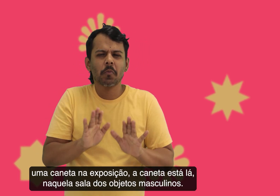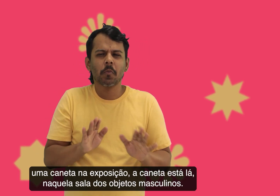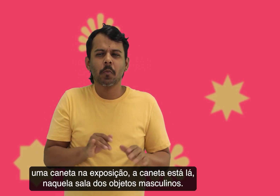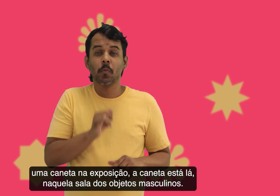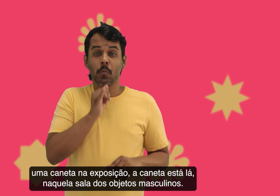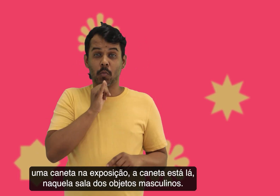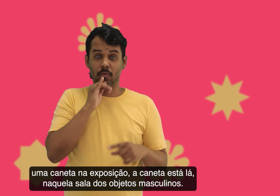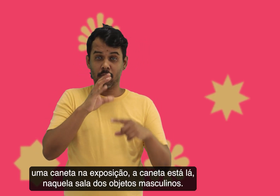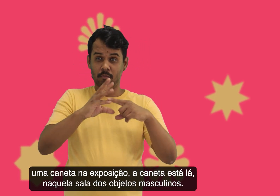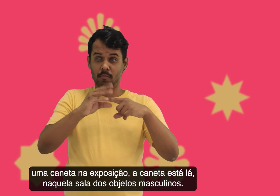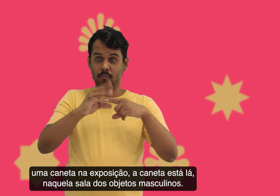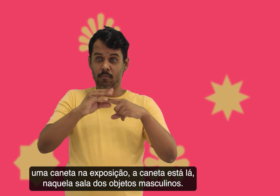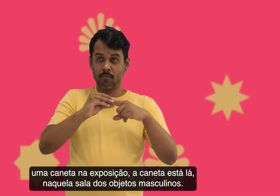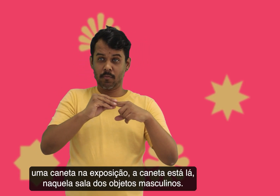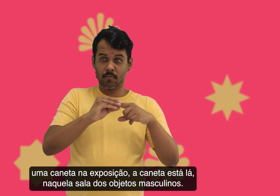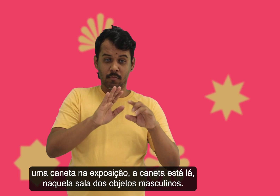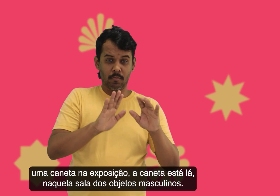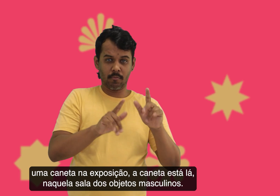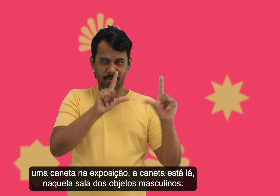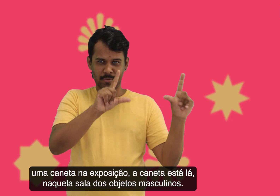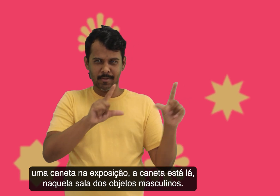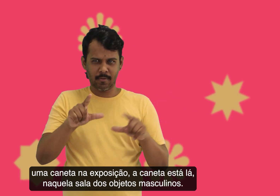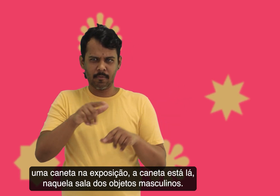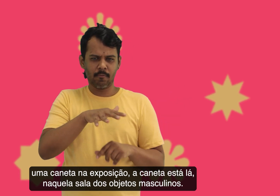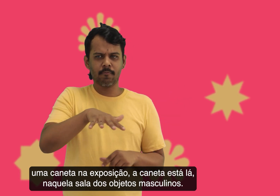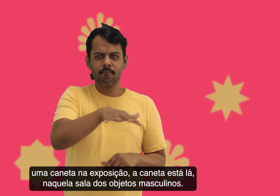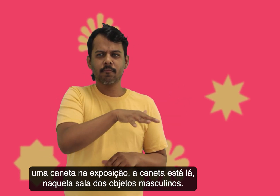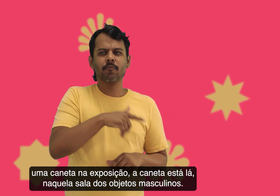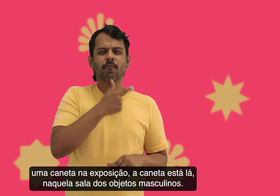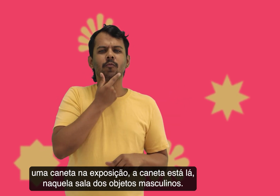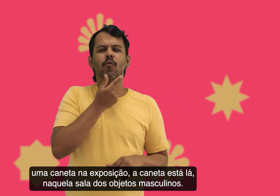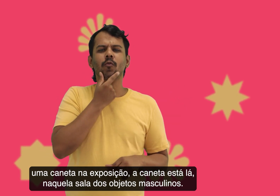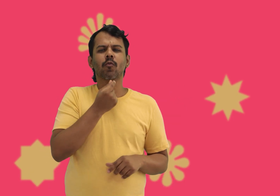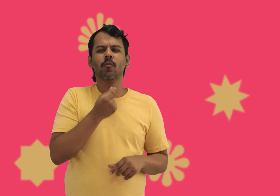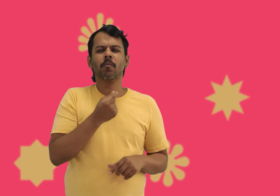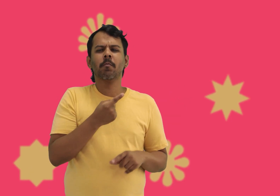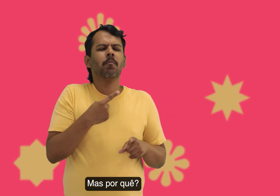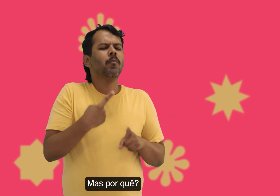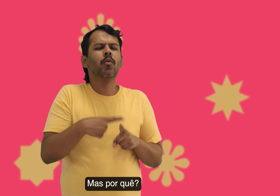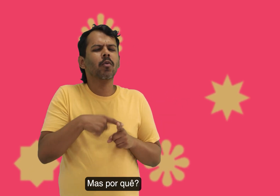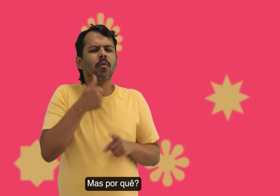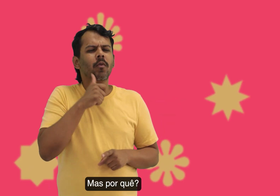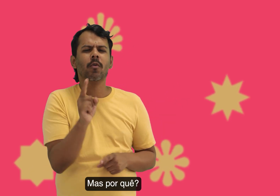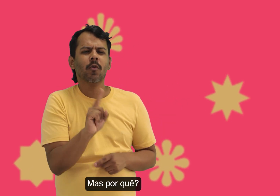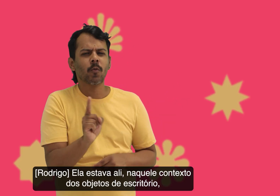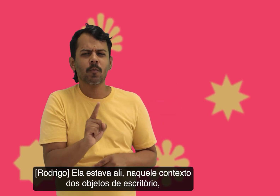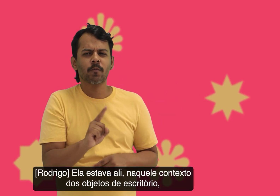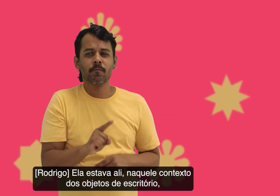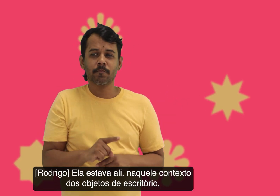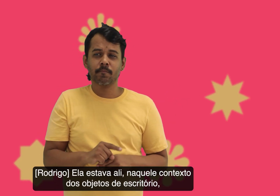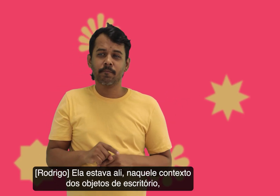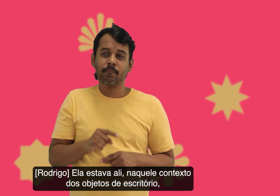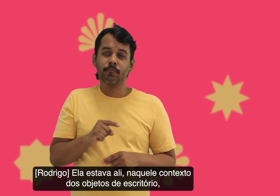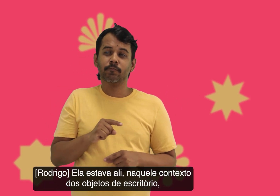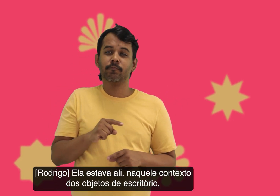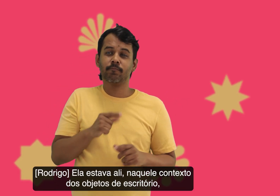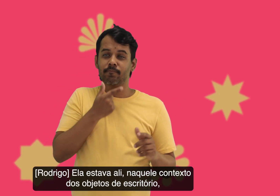caneta. Na exposição, a caneta tá lá naquela sala dos objetos masculinos. Mas por quê? Ela estava ali naquele contexto